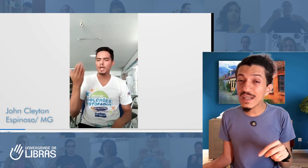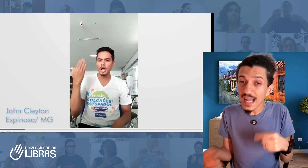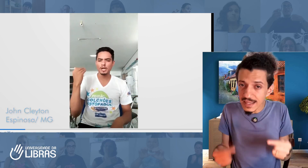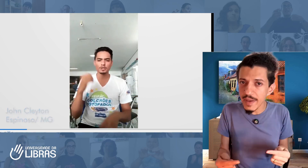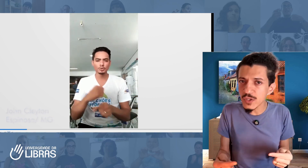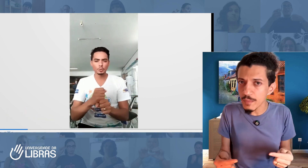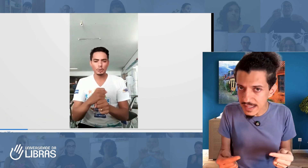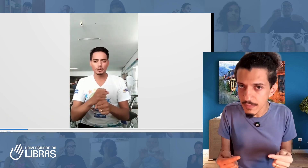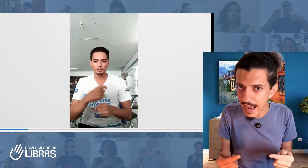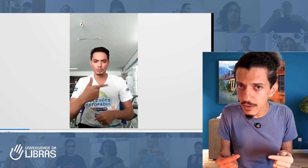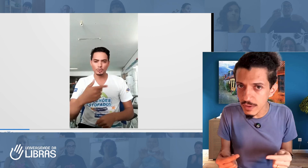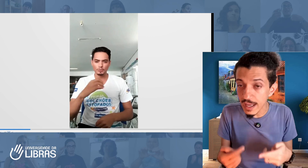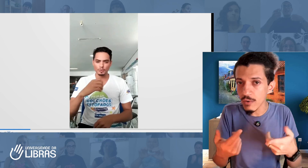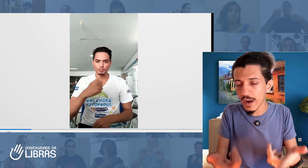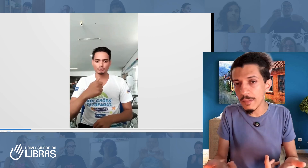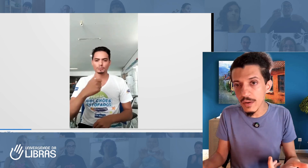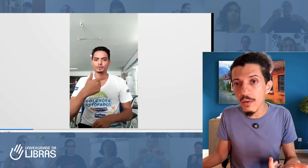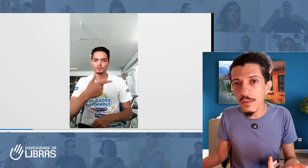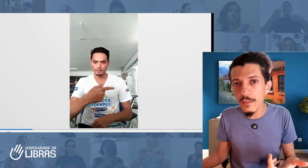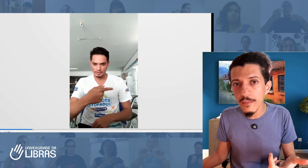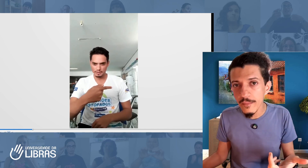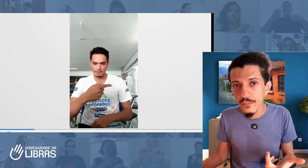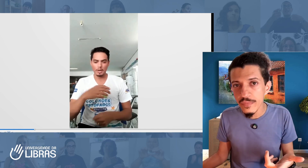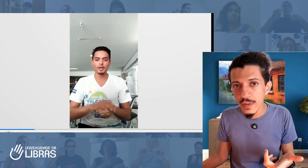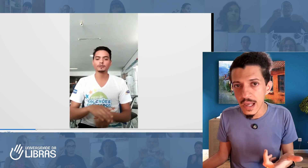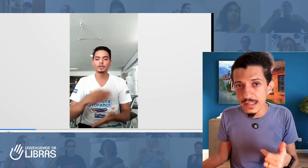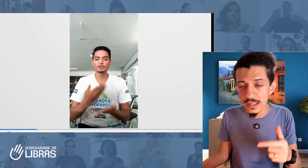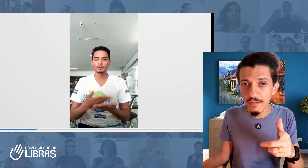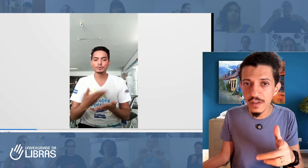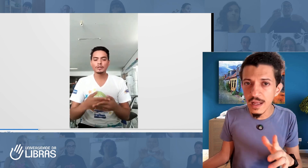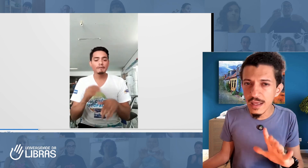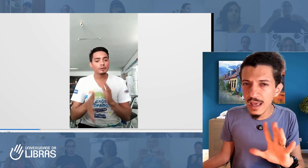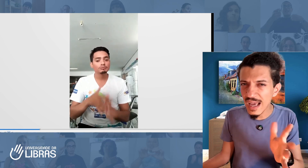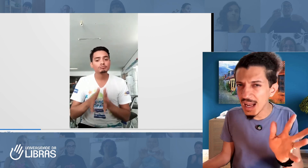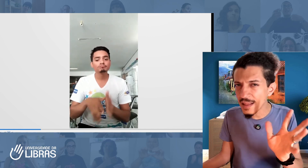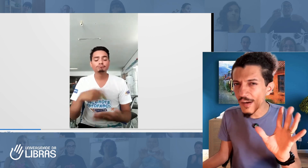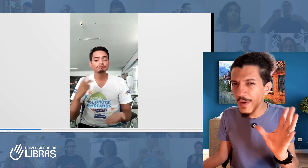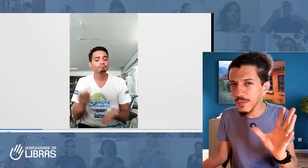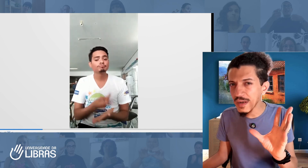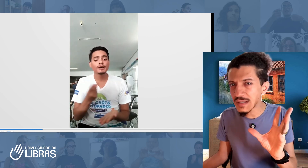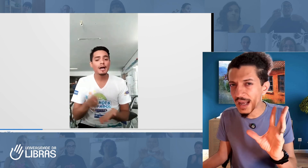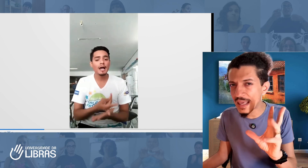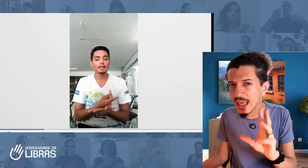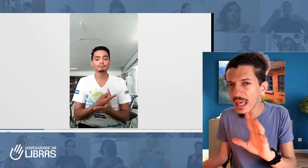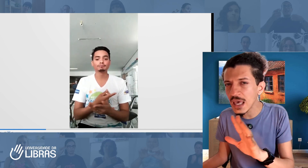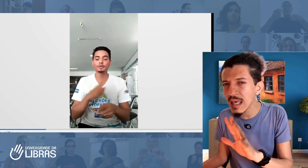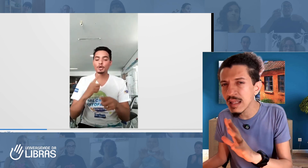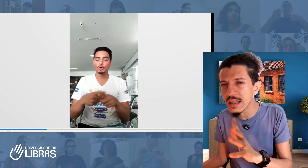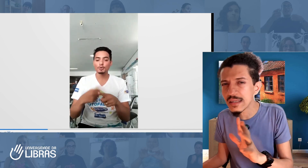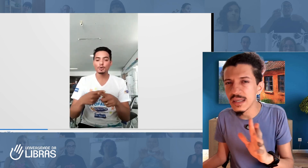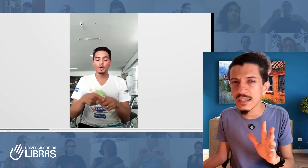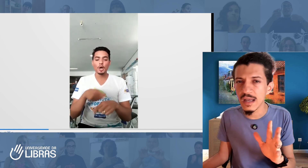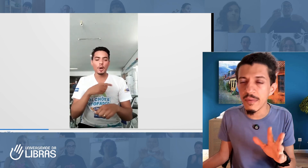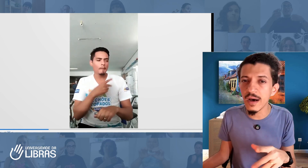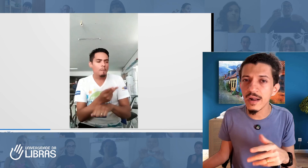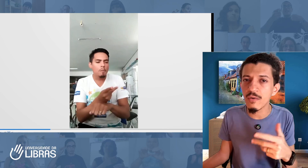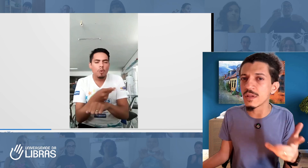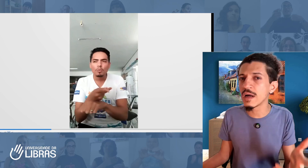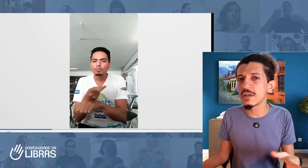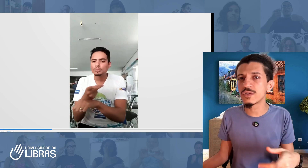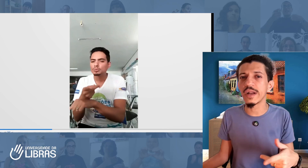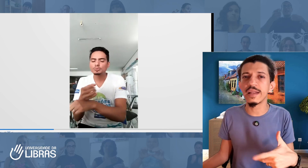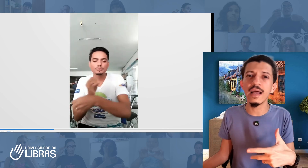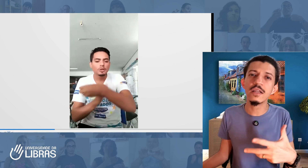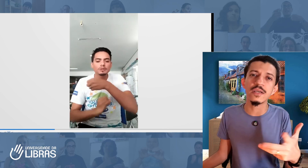aplicou exatamente o mesmo método que a Luana aplicou. Você está vendo ele aqui ele estava mais ou menos na 5ª, 6ª semana,